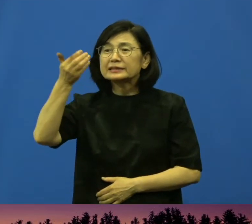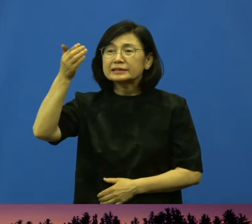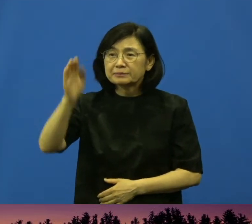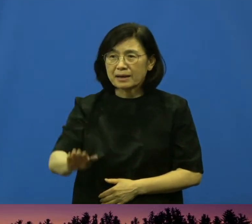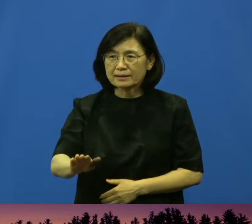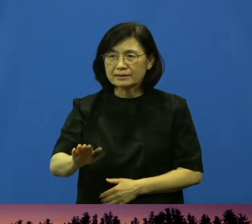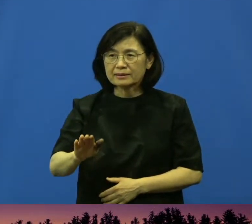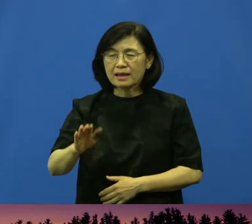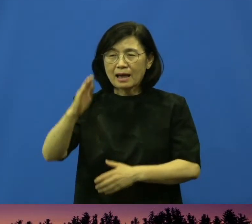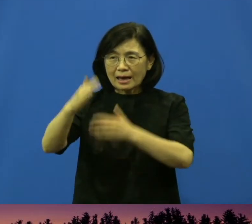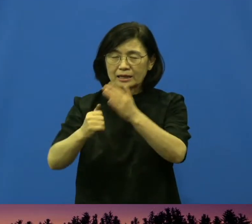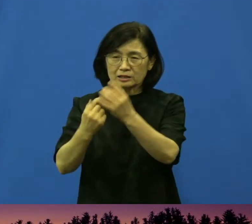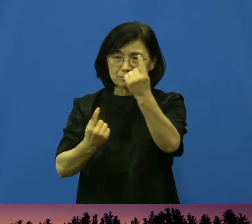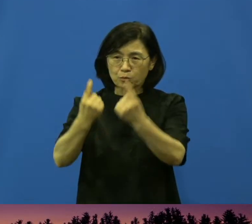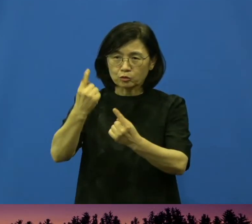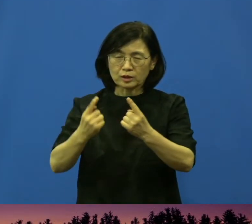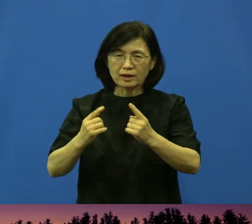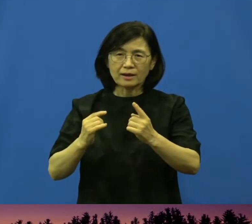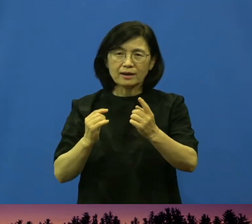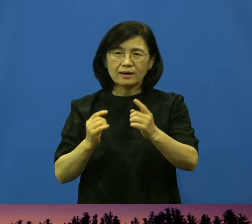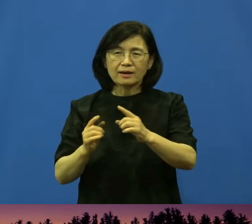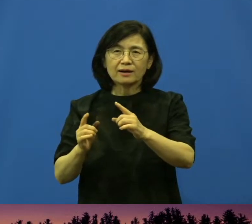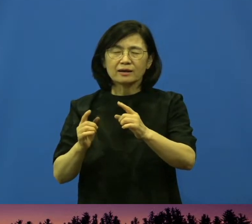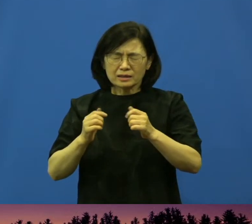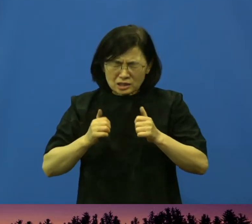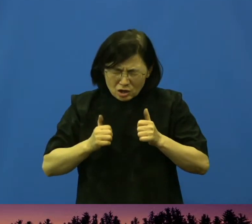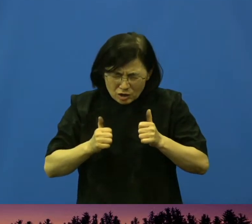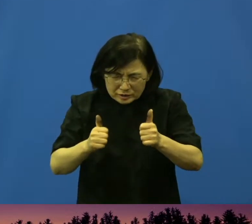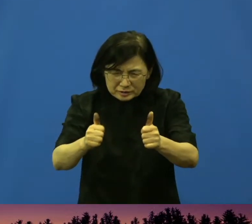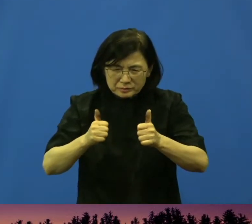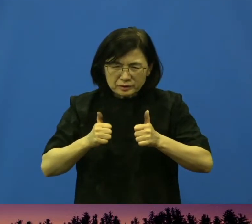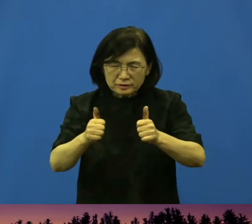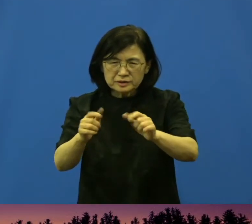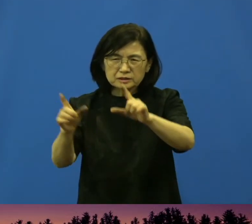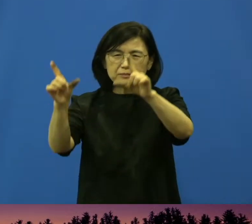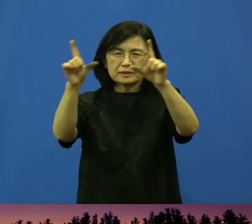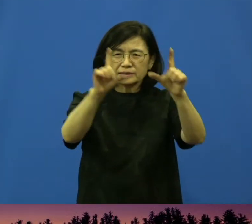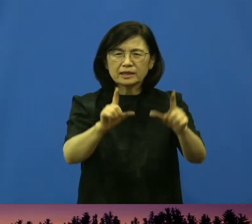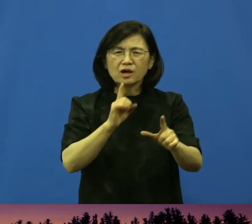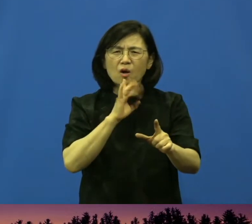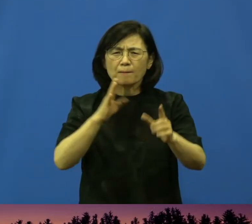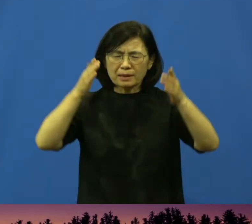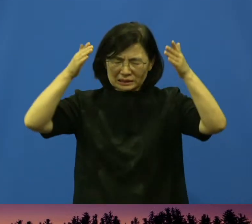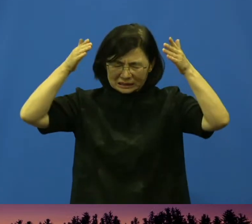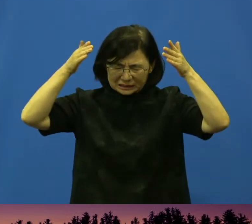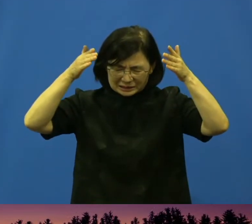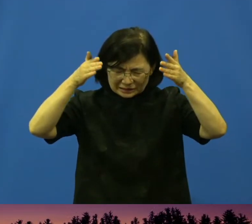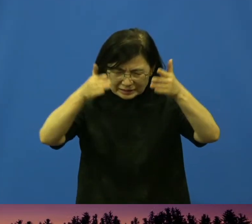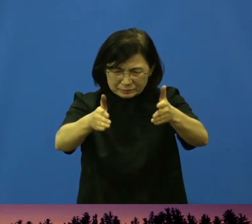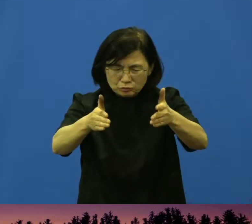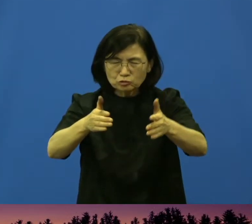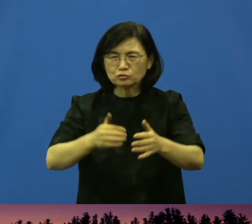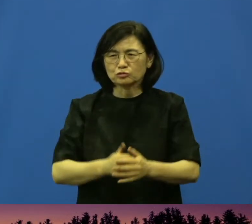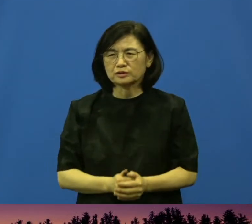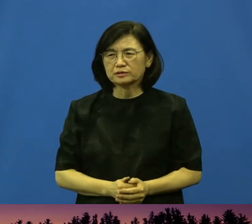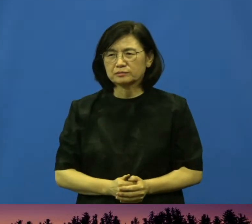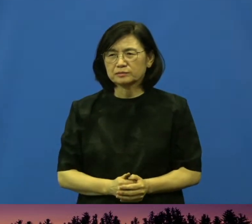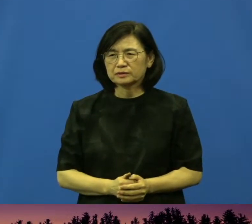거예요. 그리고 너무 열심히 살았어요. 그리고 하나님이 필요하지 않을 만큼 열심히